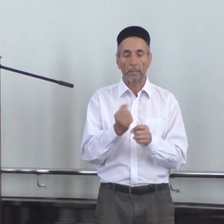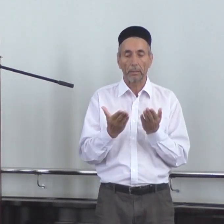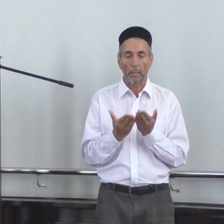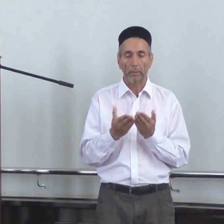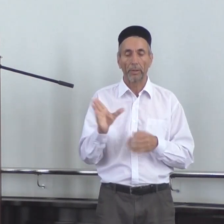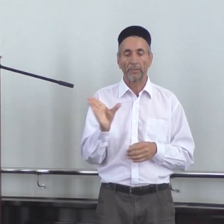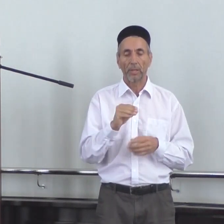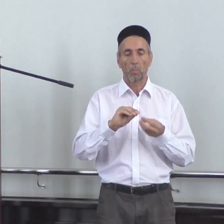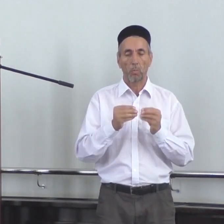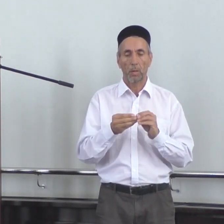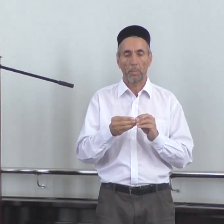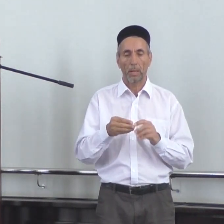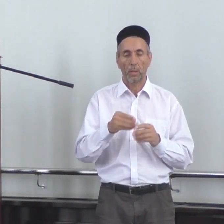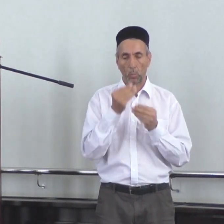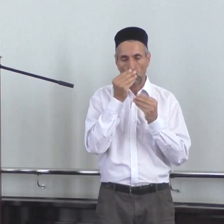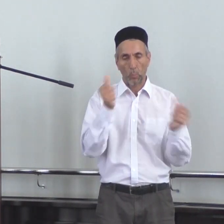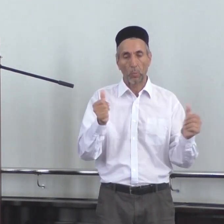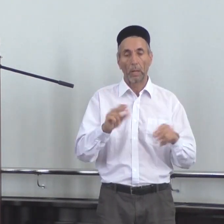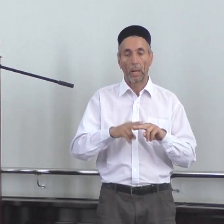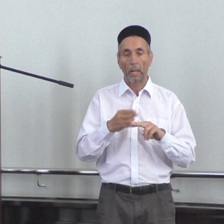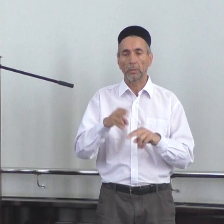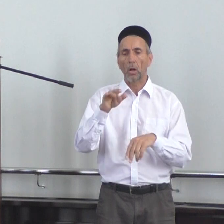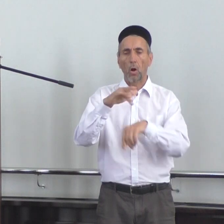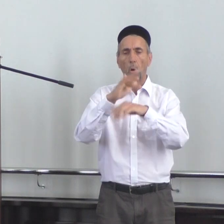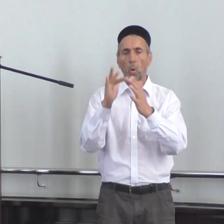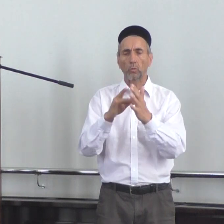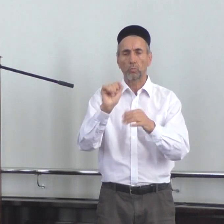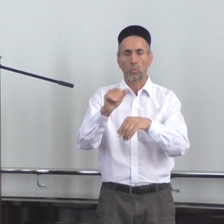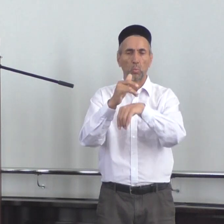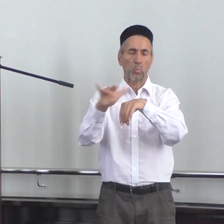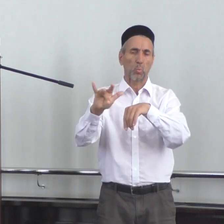юк итәбез хәзер», ди. Бу шәһәрне юк итәбез.